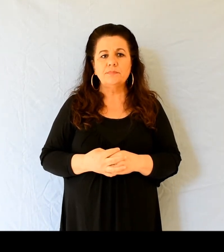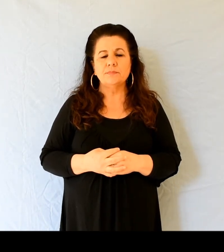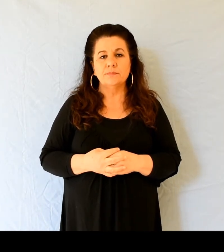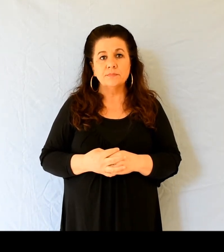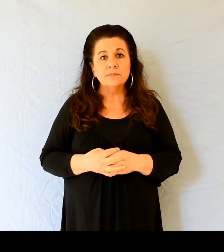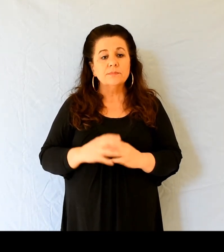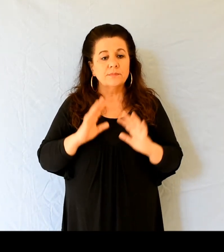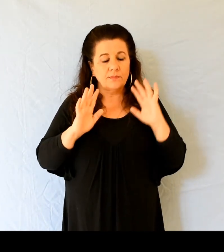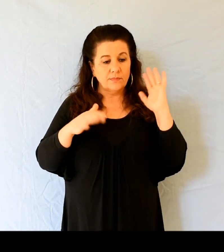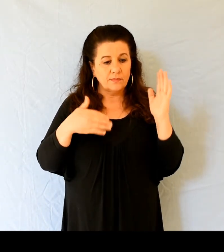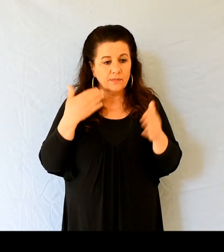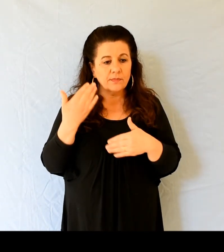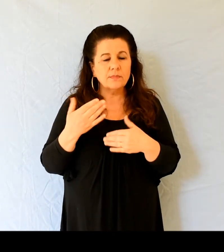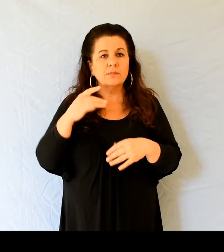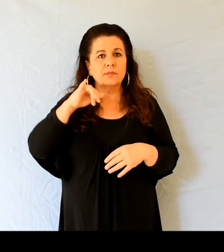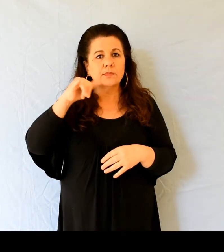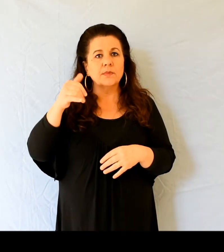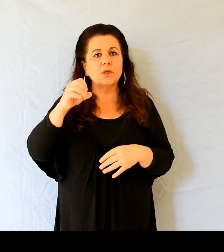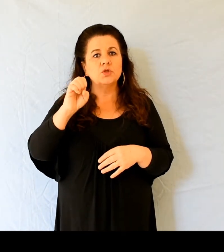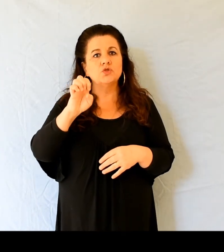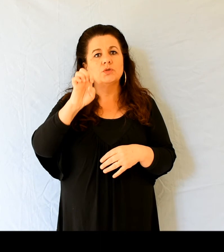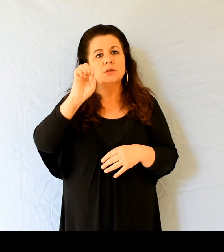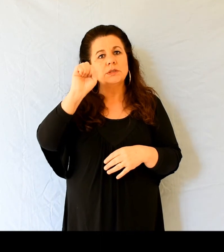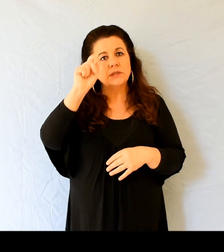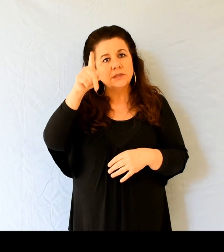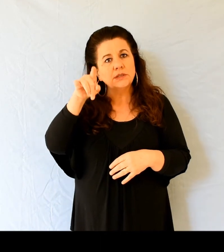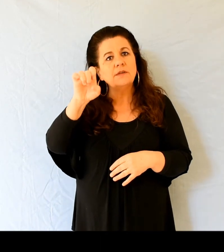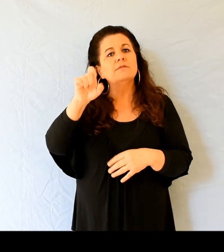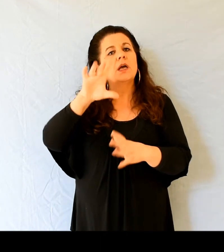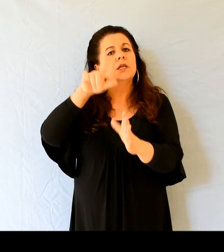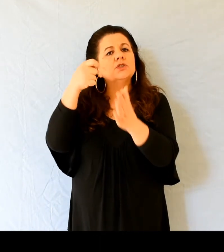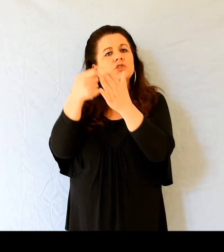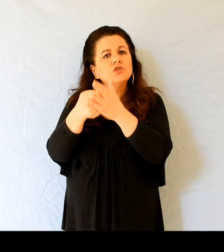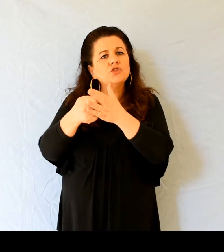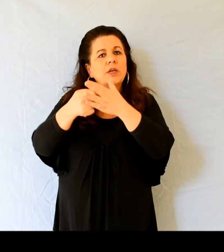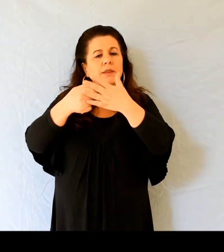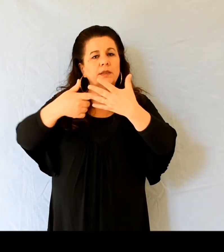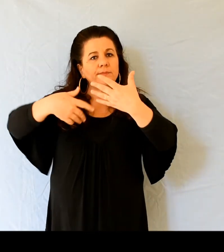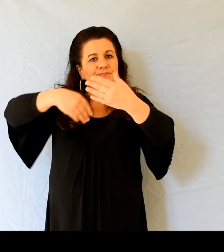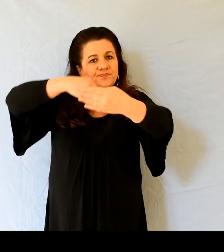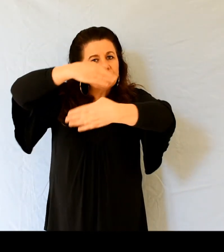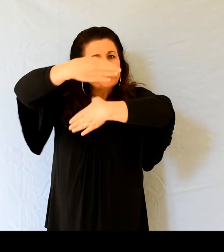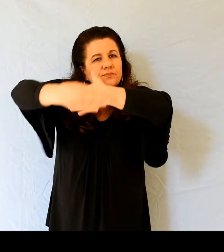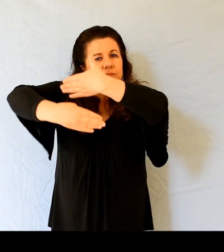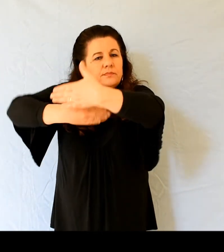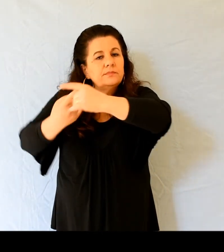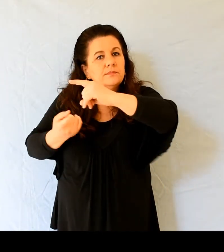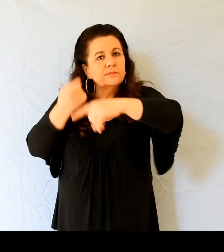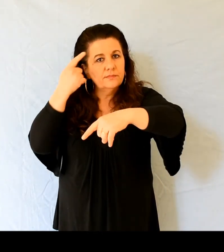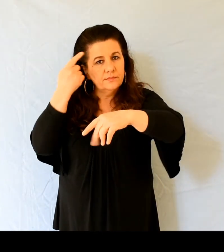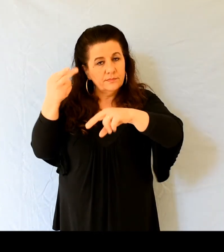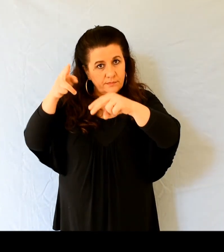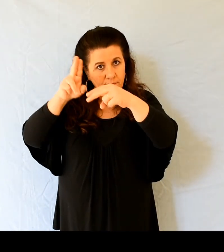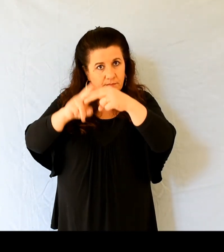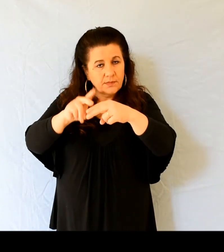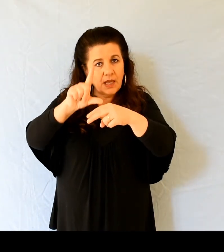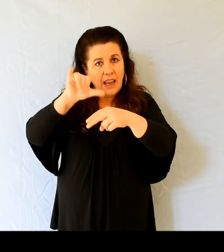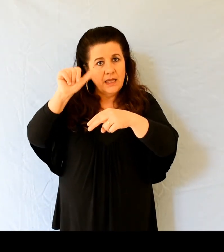Alors, Joseph acheta un linceul. Il descendit Jésus de la croix, l'enveloppa dans